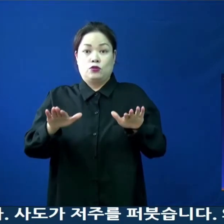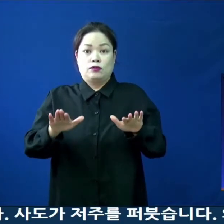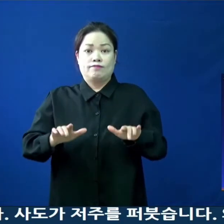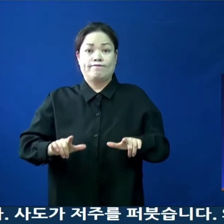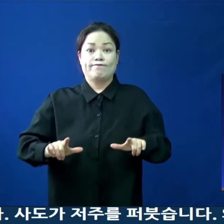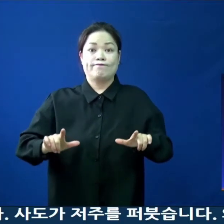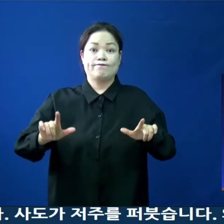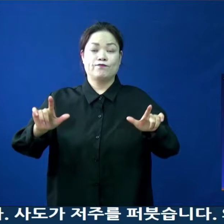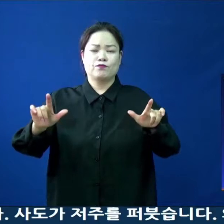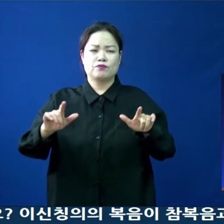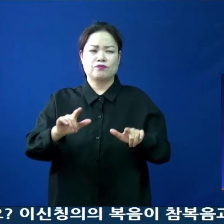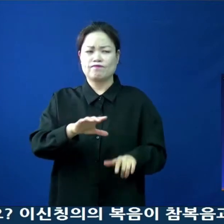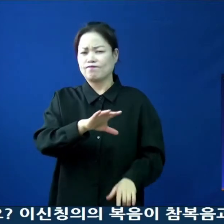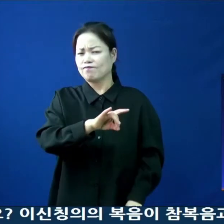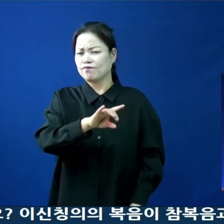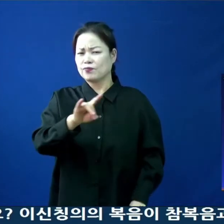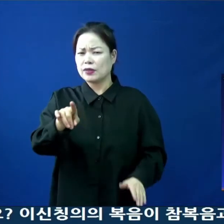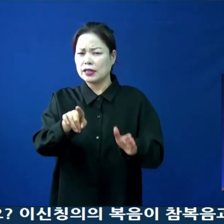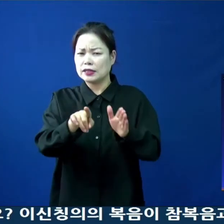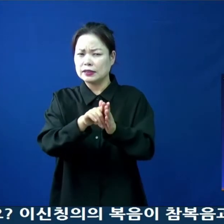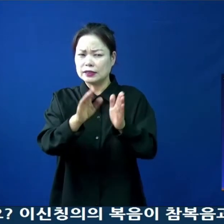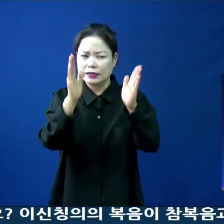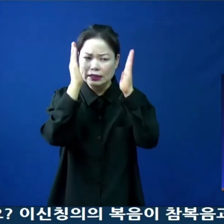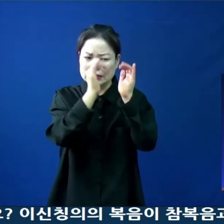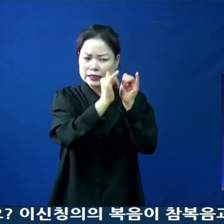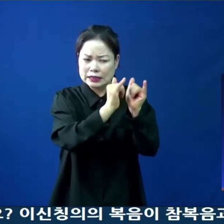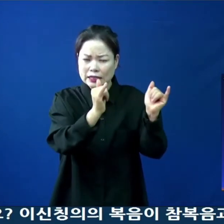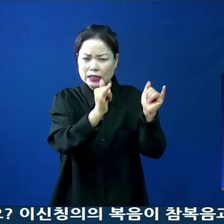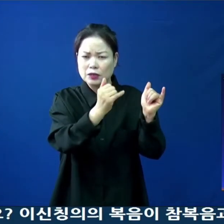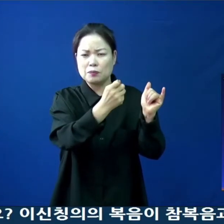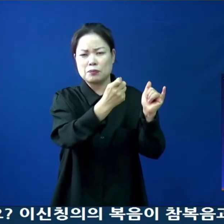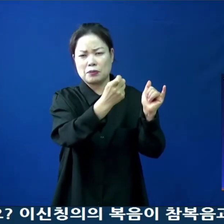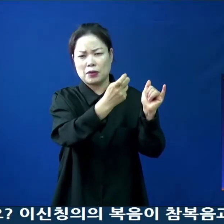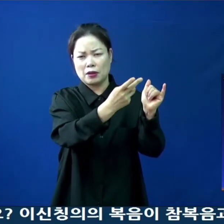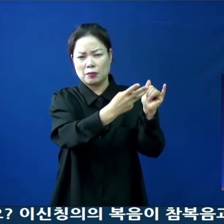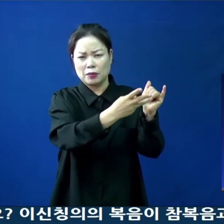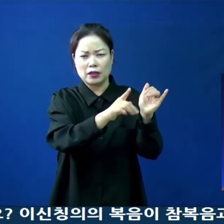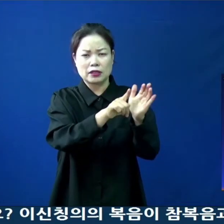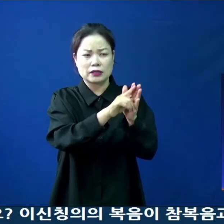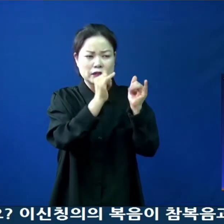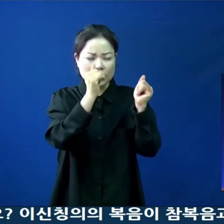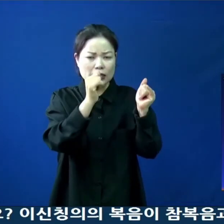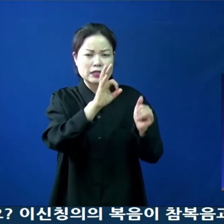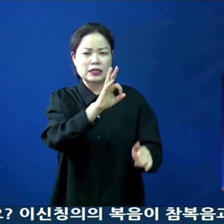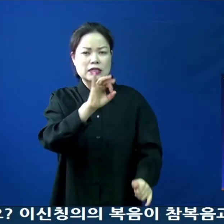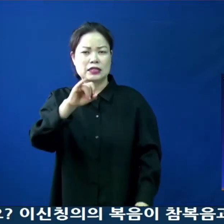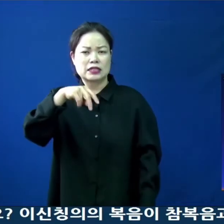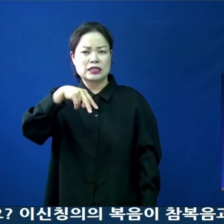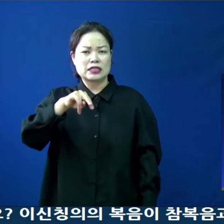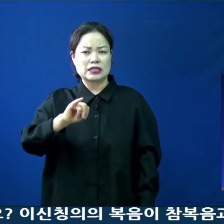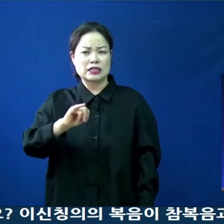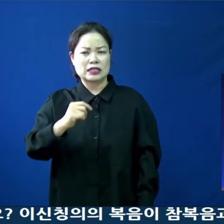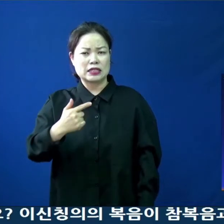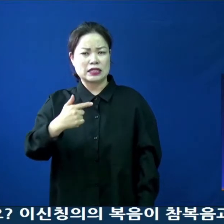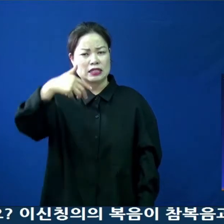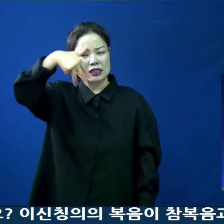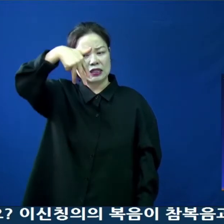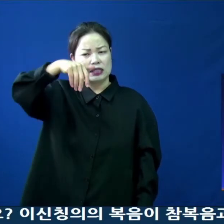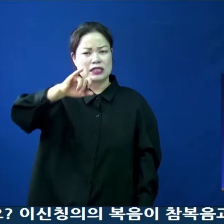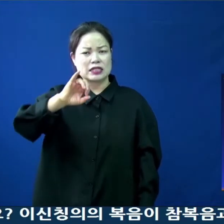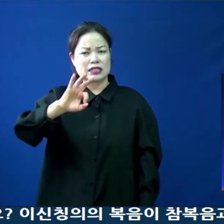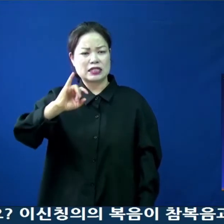오늘날 더러의 신학자들, 몇몇의 신학자들은 이신칭의 복음을 약화시키려고